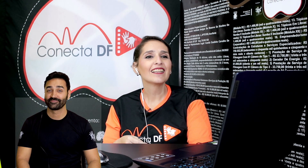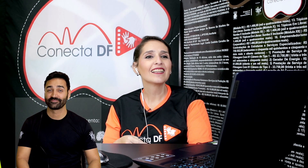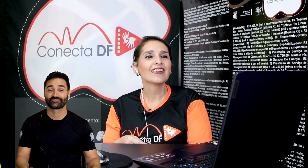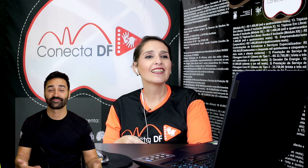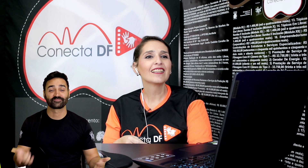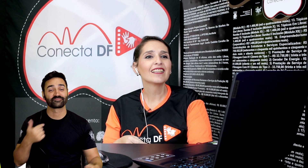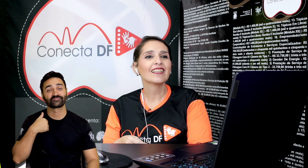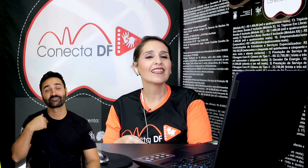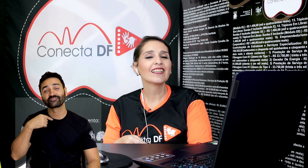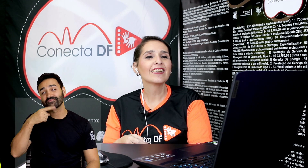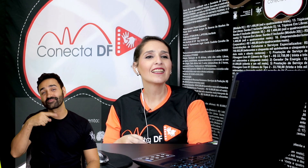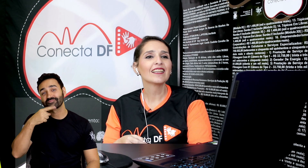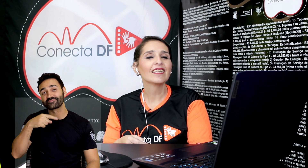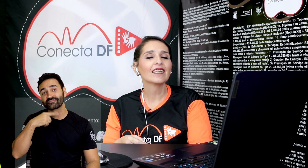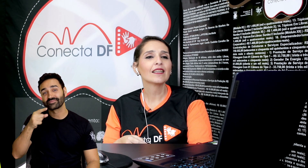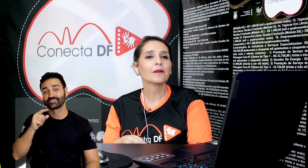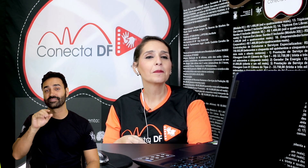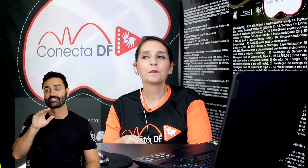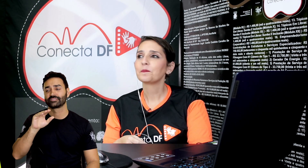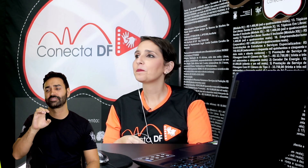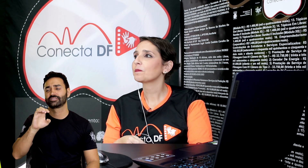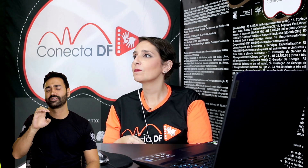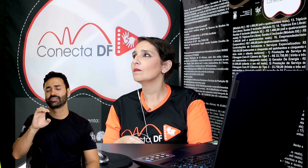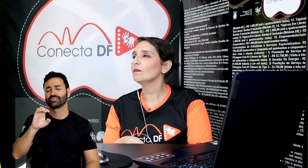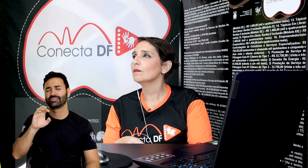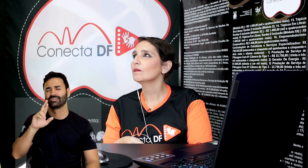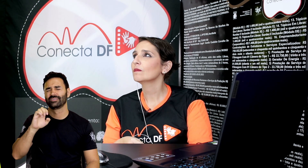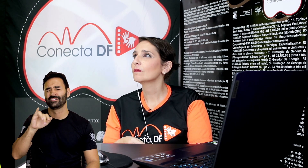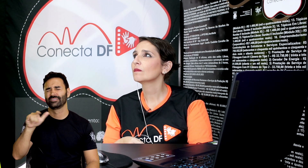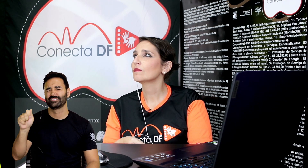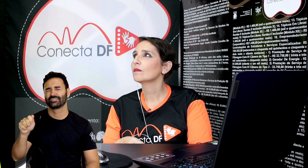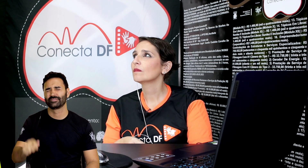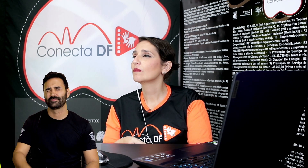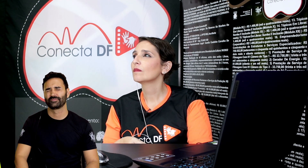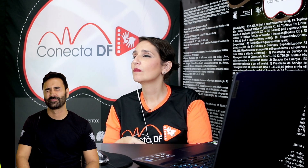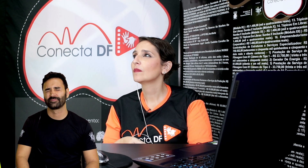dúvida. Cereja, como é o sinal de cereja?